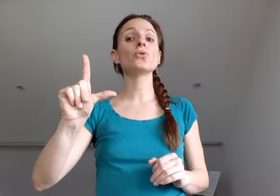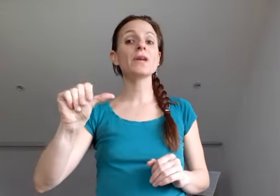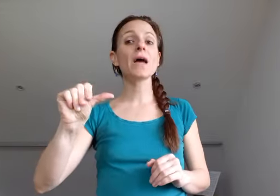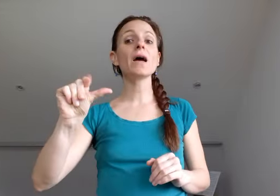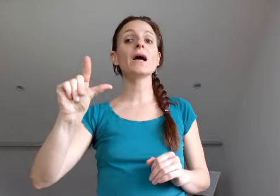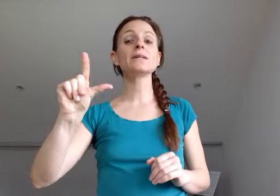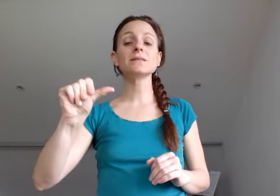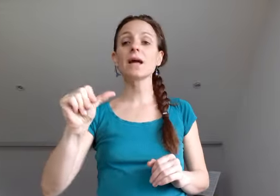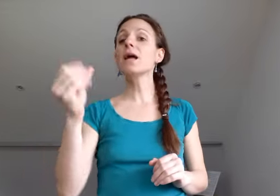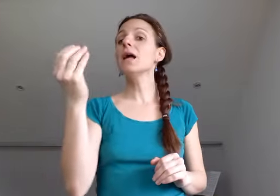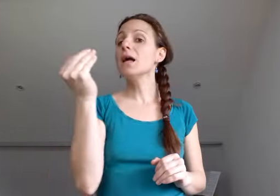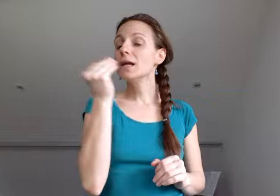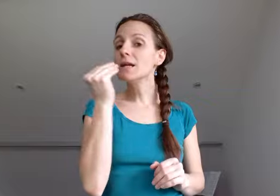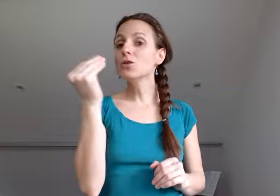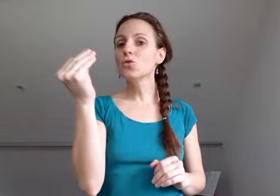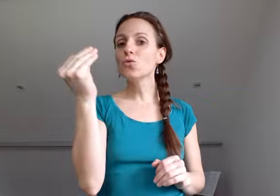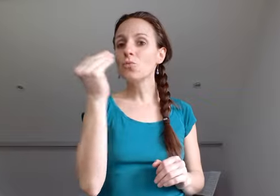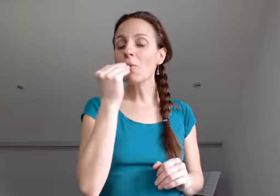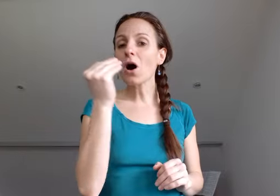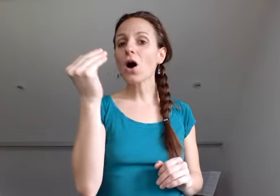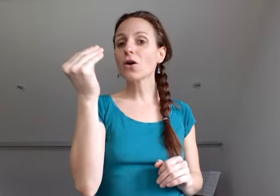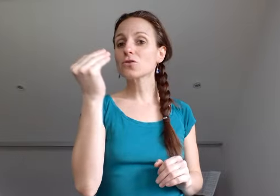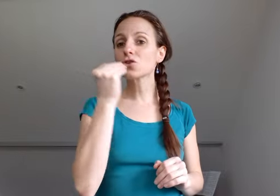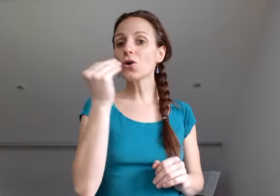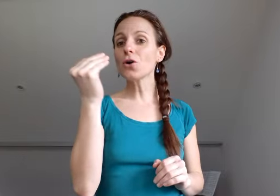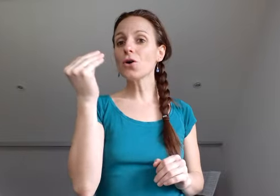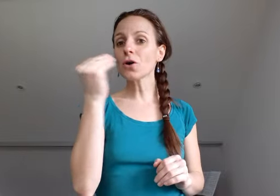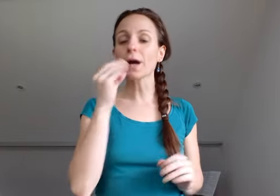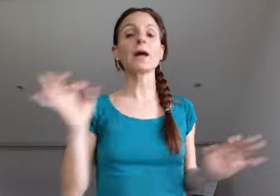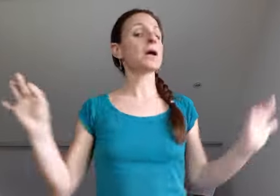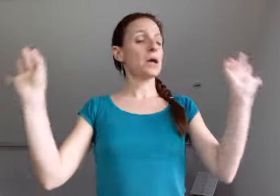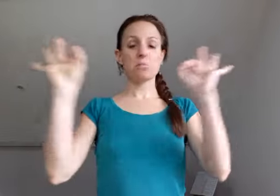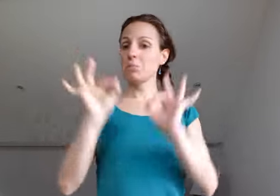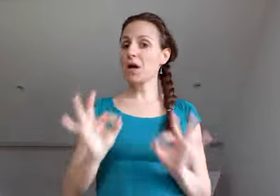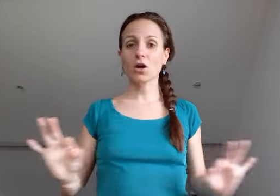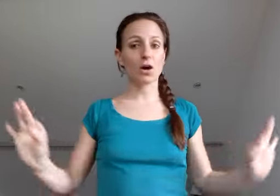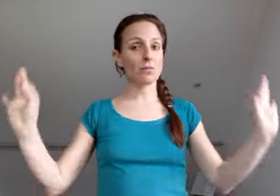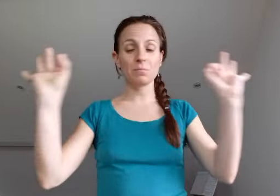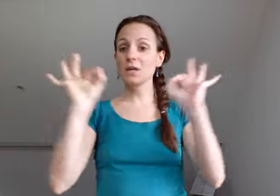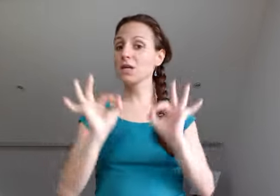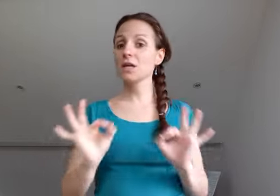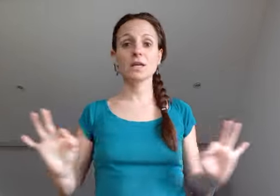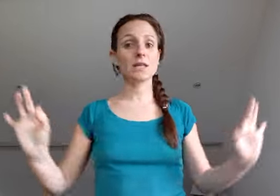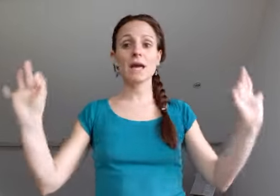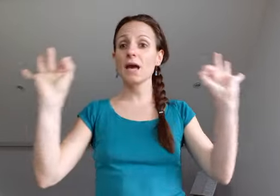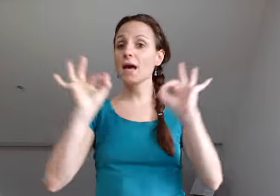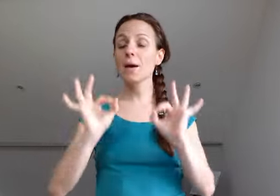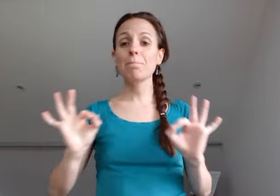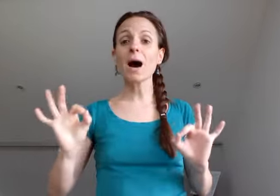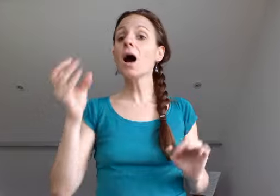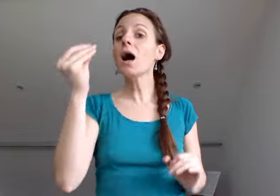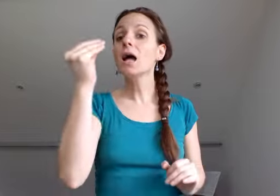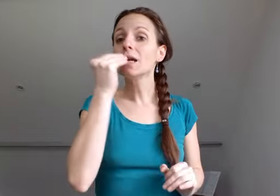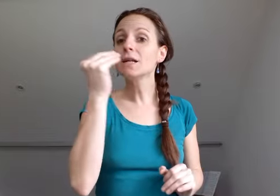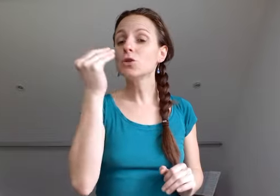y était il nous mangerait mais comme il n'y est pas il